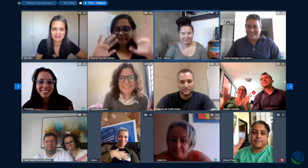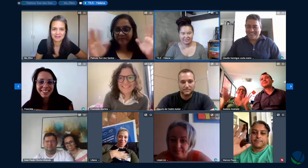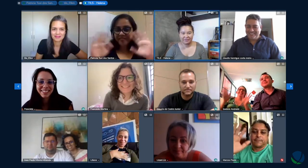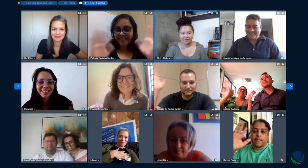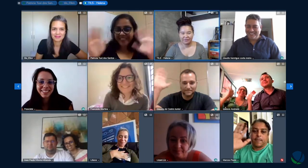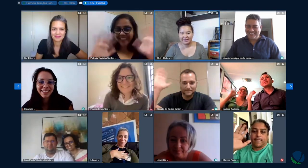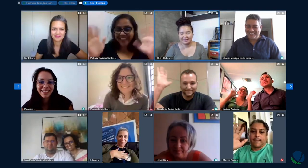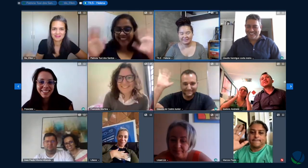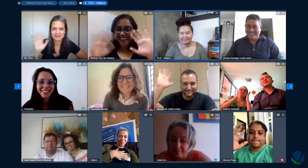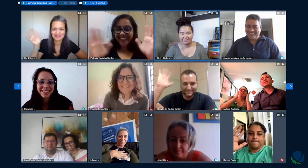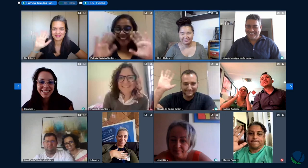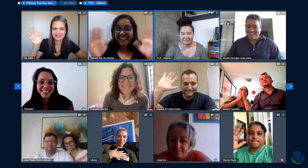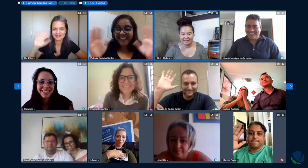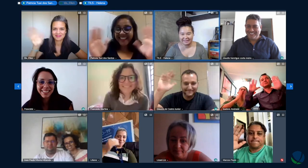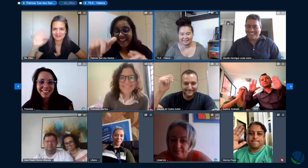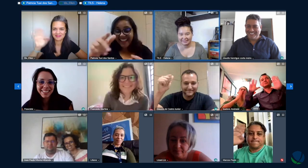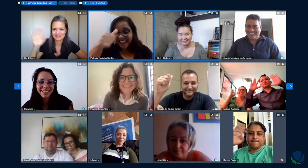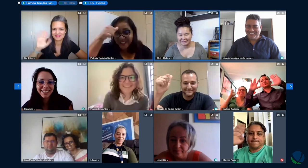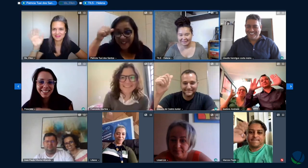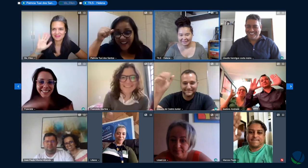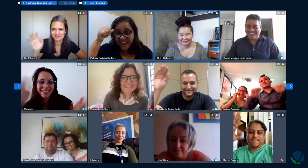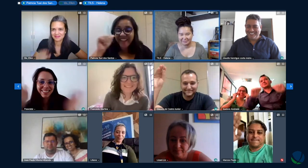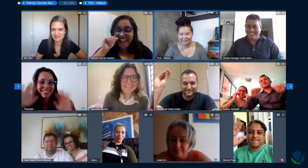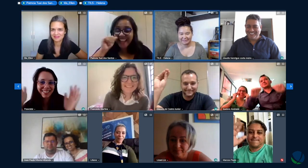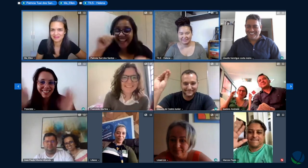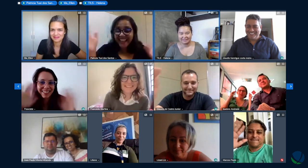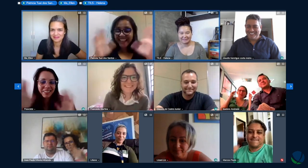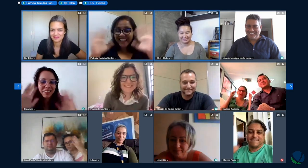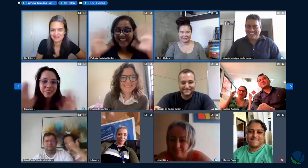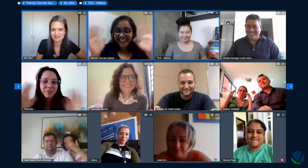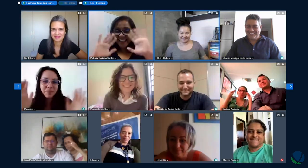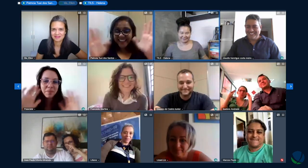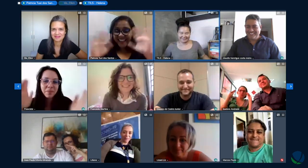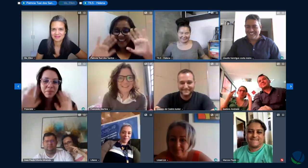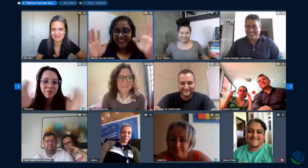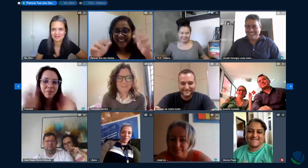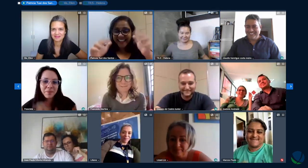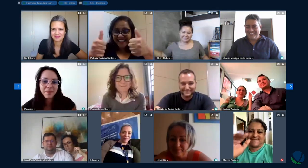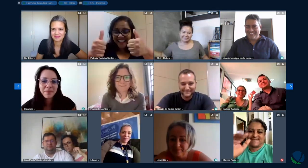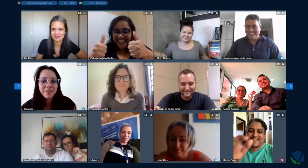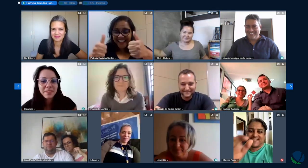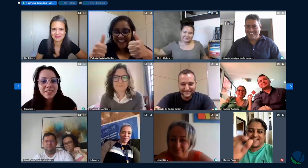O Rogério ficou feliz em ver vocês presentes aqui.